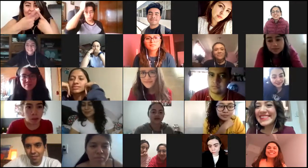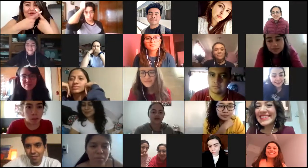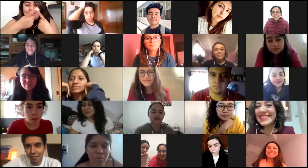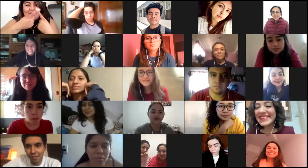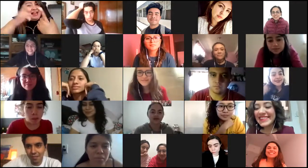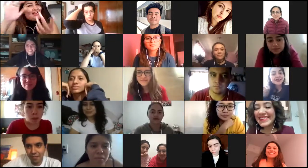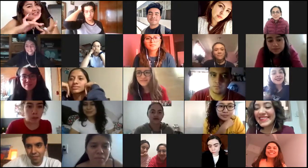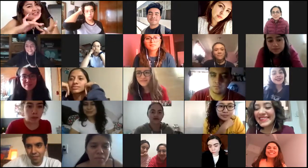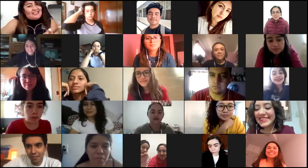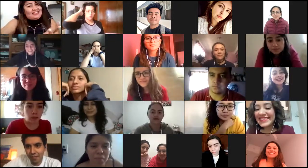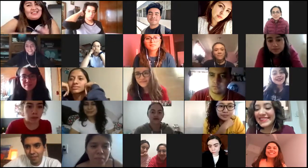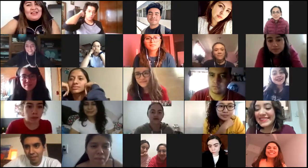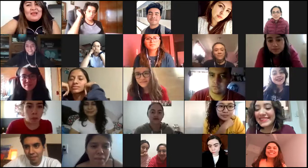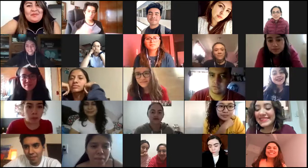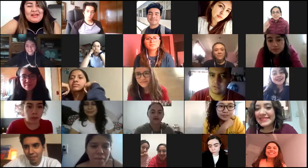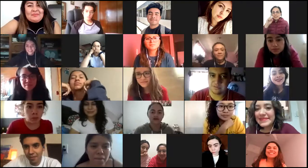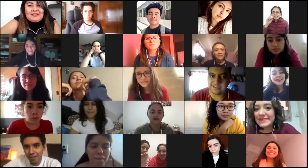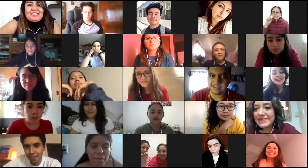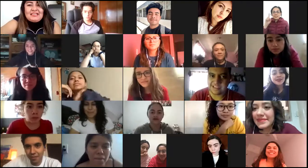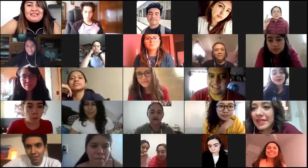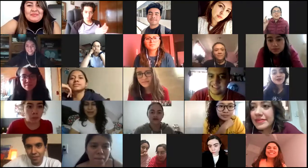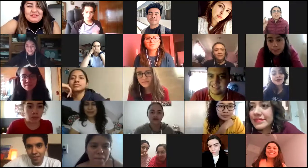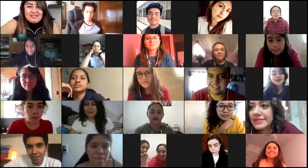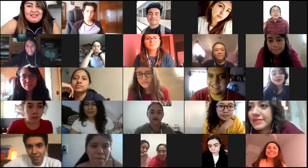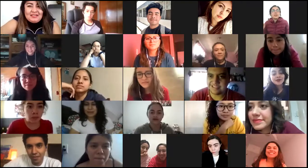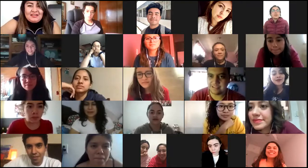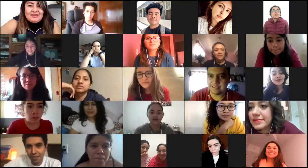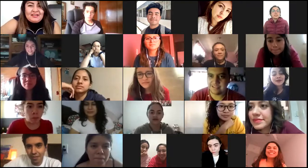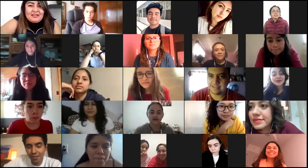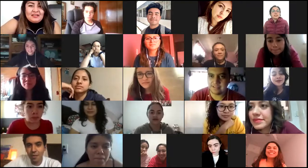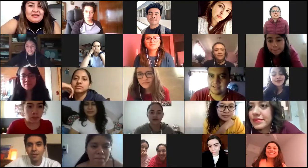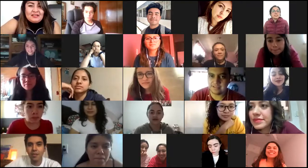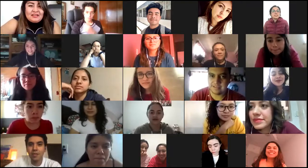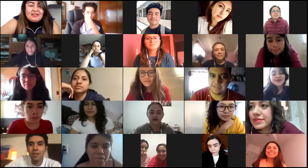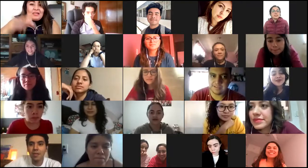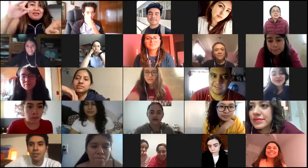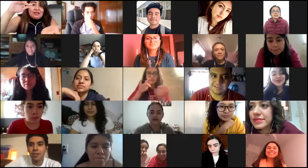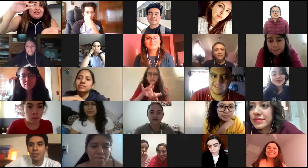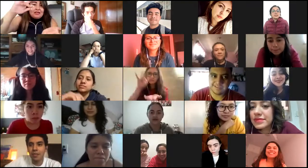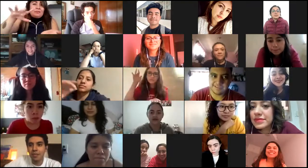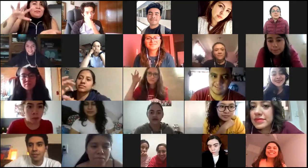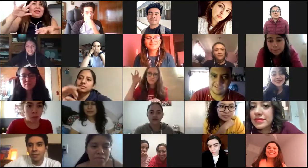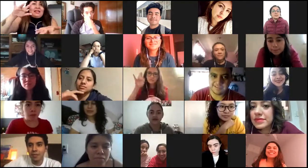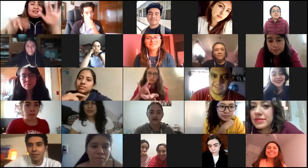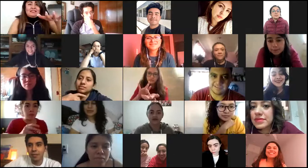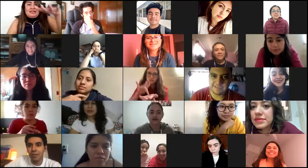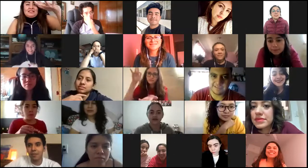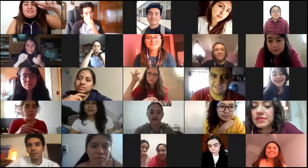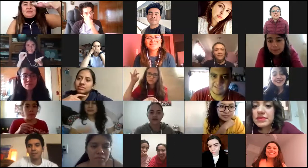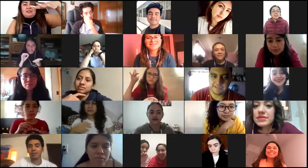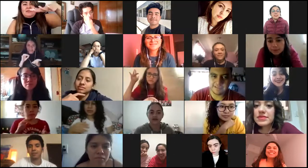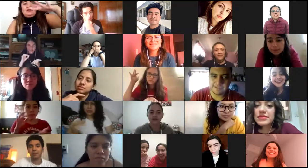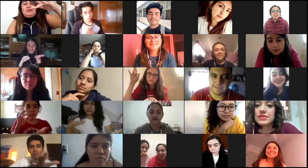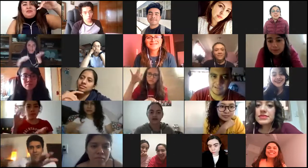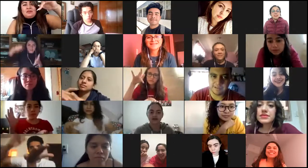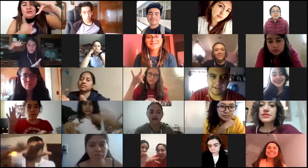que la primera y dile gracias. Para que pase a la siguiente persona. ¿Cómo se dice gracias? Para decir gracias,